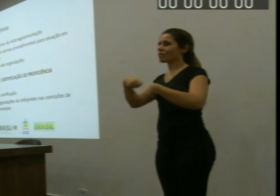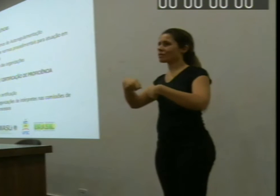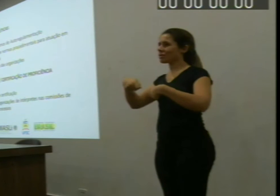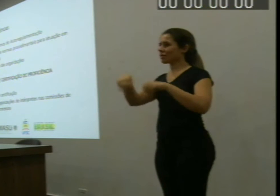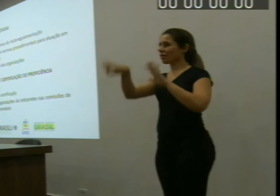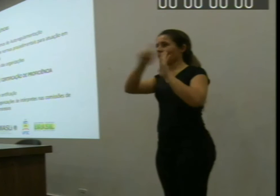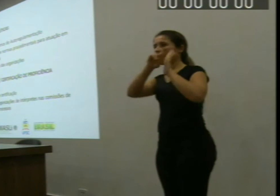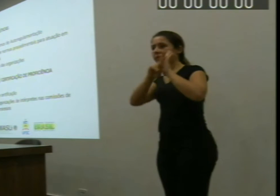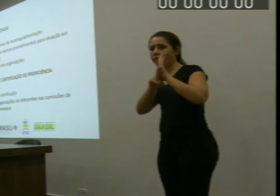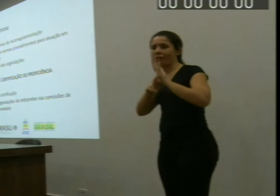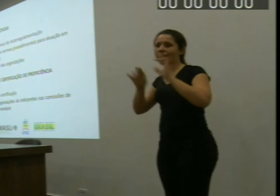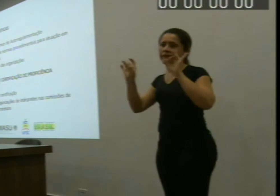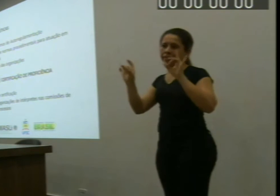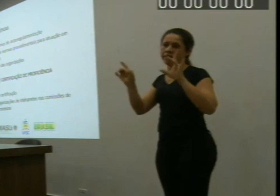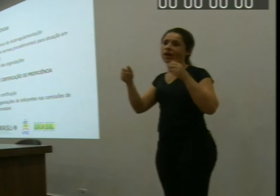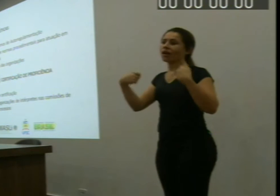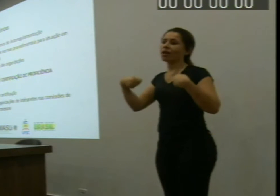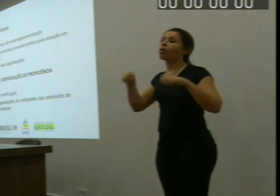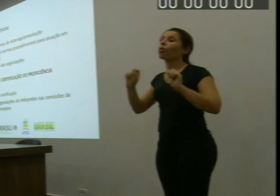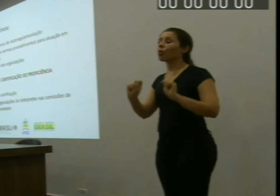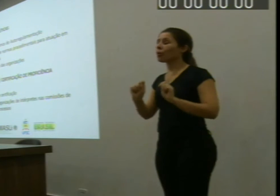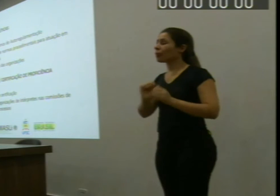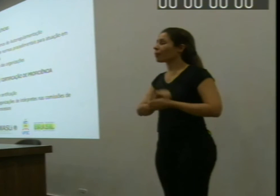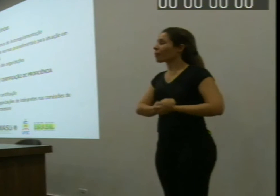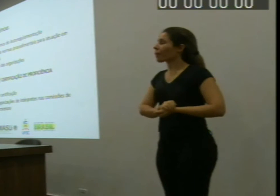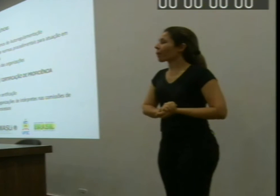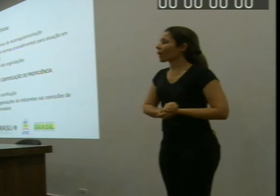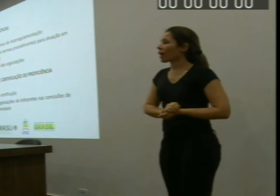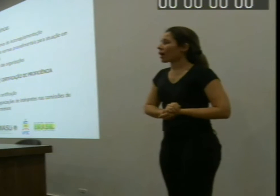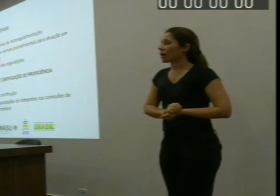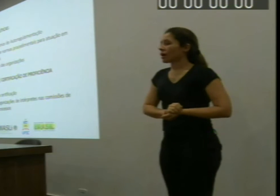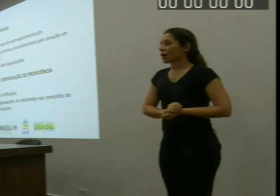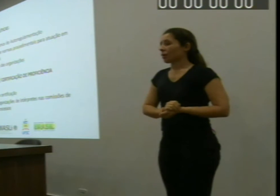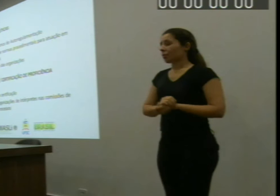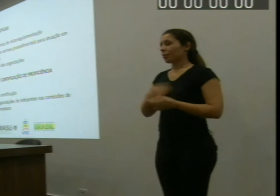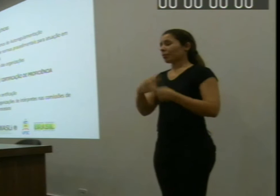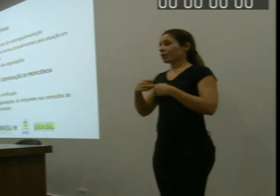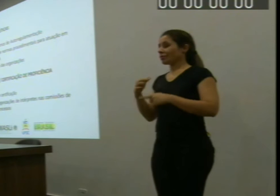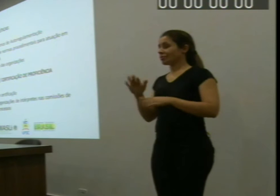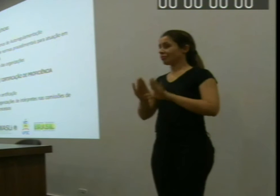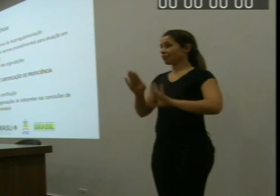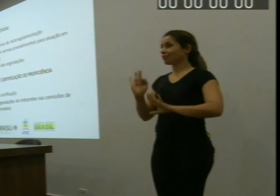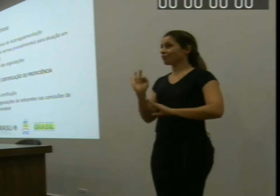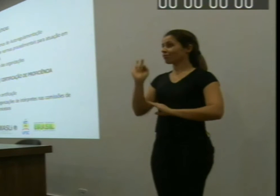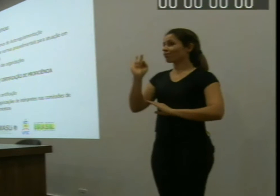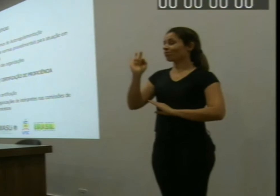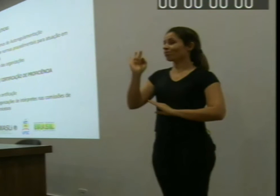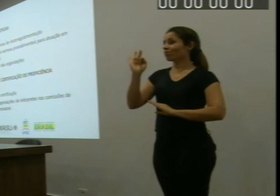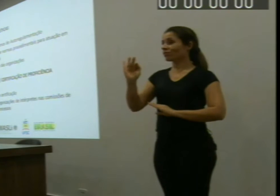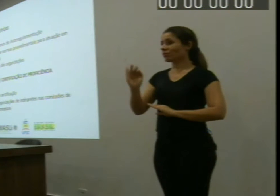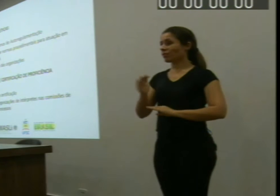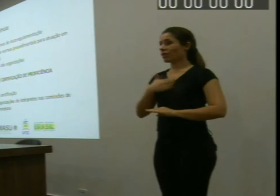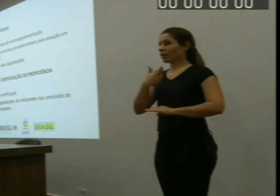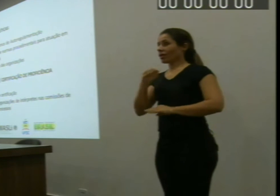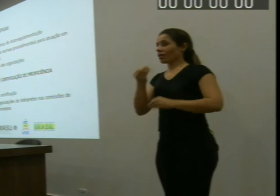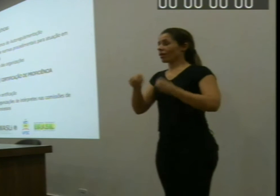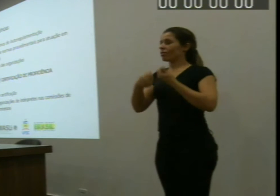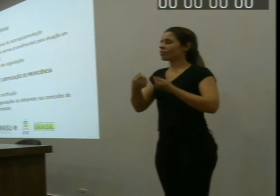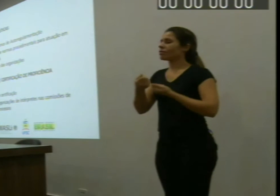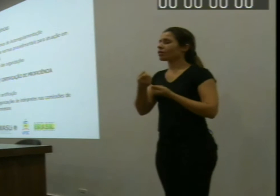funciona para que para que quem se submeta não tenha surpresas seja uma participação isonômica